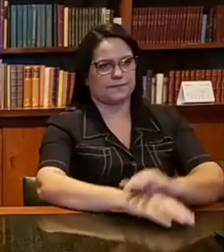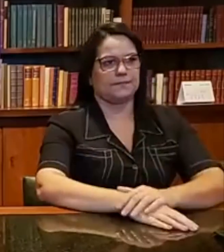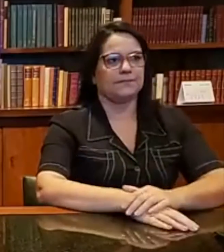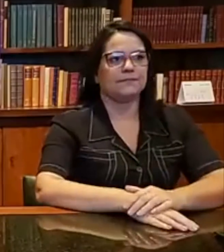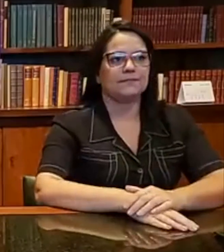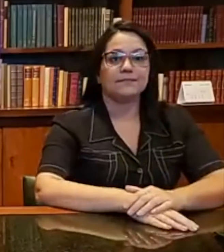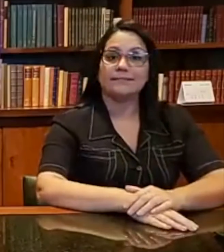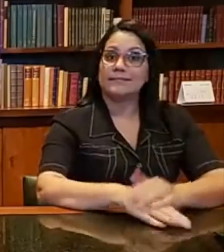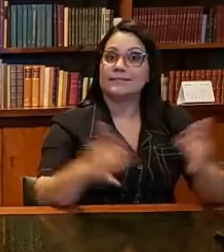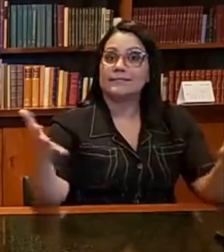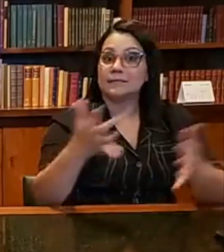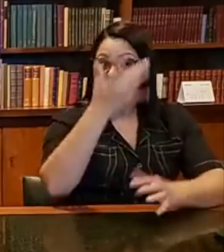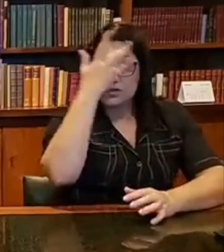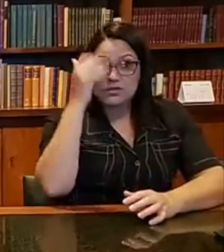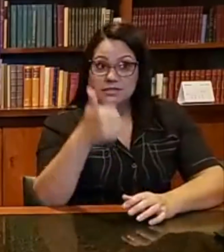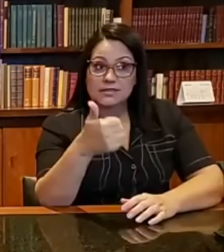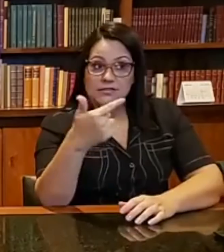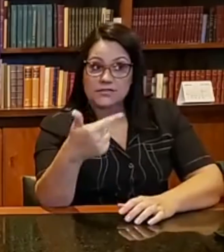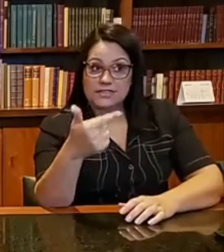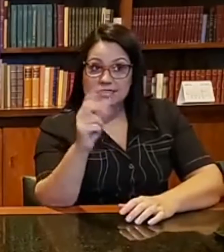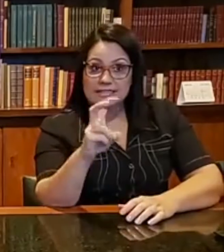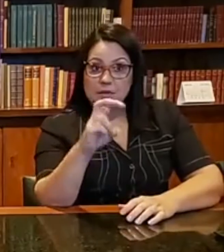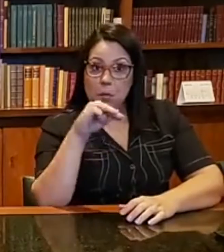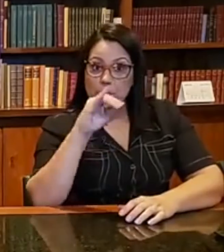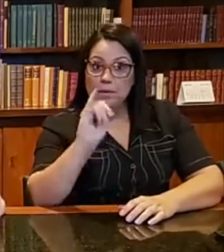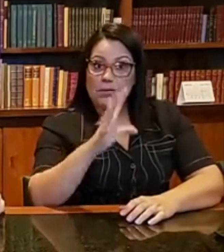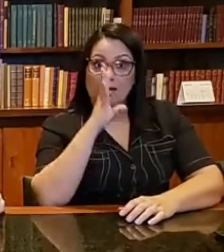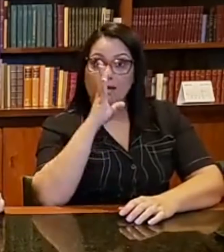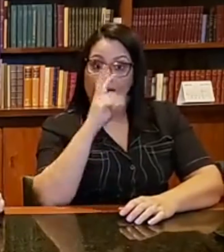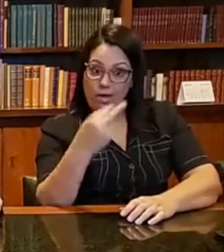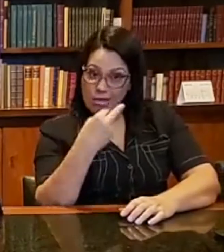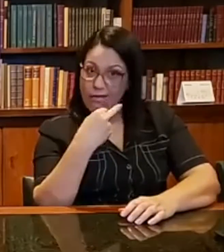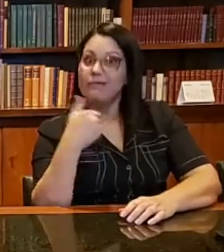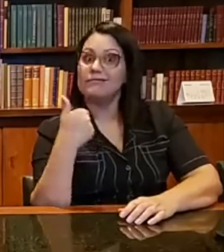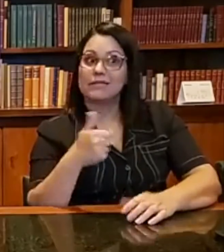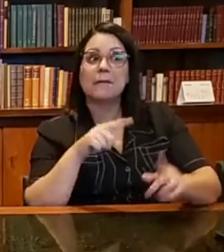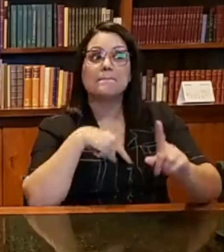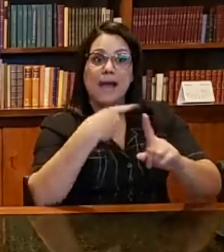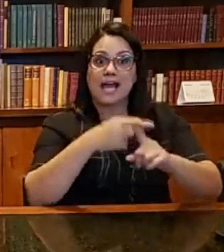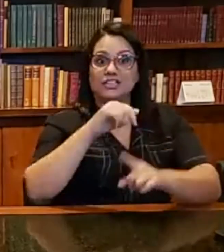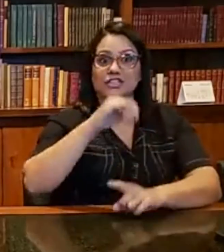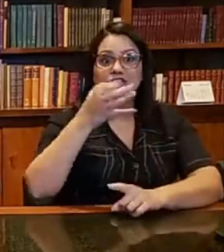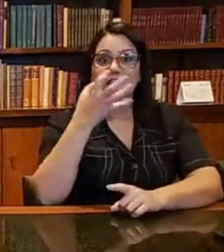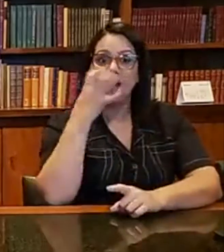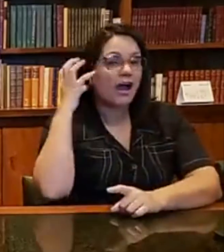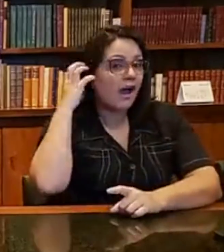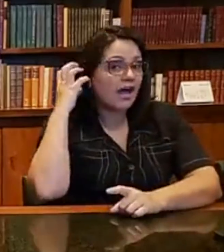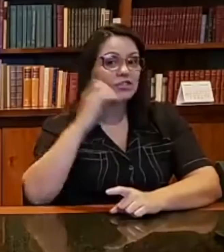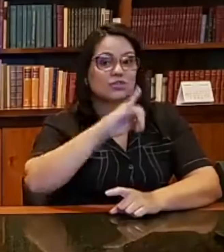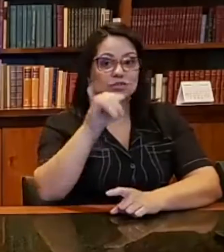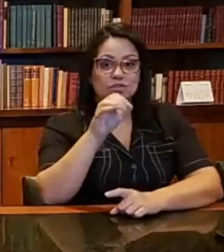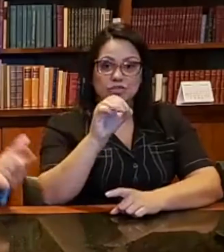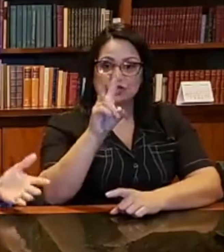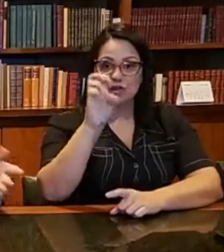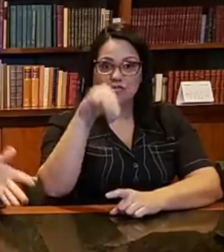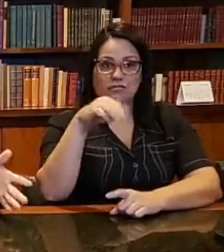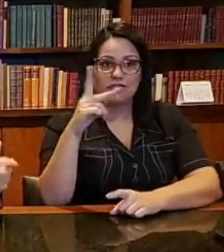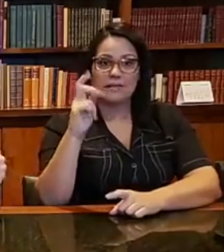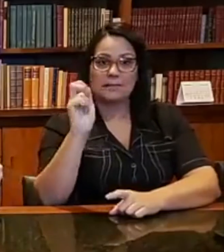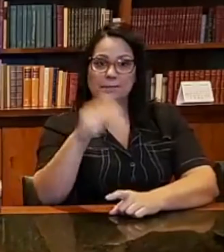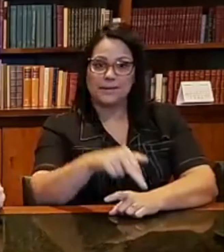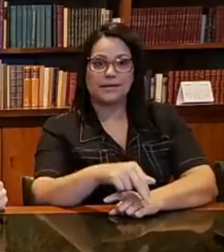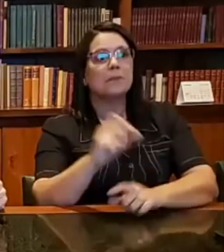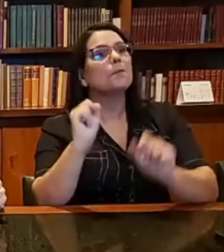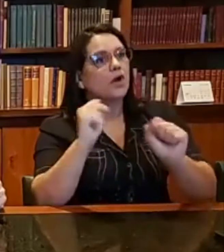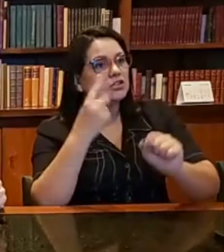mil pessoas me acompanhando e tem 91 mil acompanhando a Jovem Pan. Então você que está me acompanhando, vai acabar minha live daqui a pouco, bota na